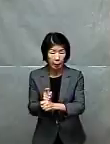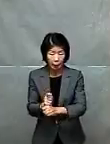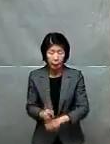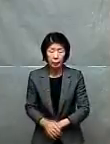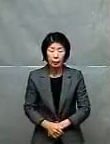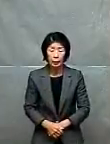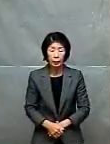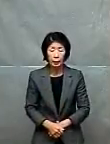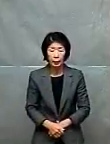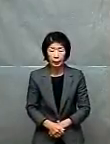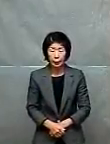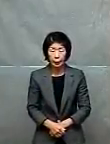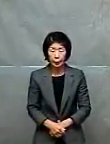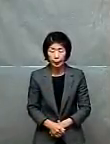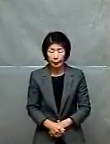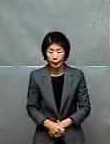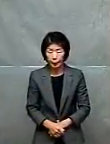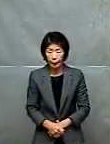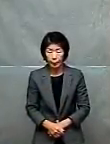して、